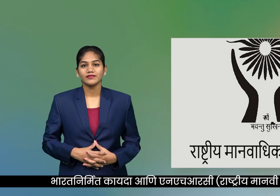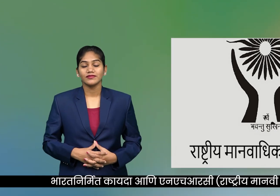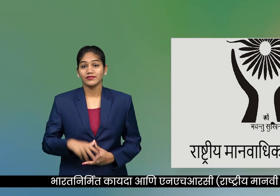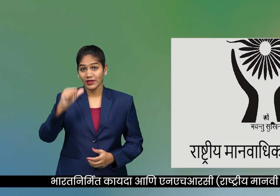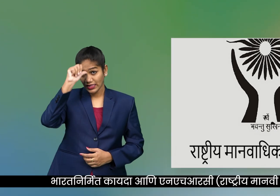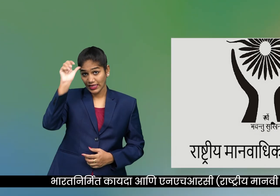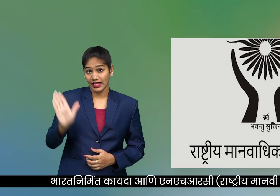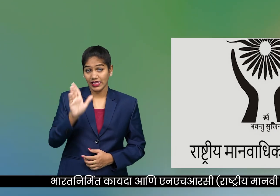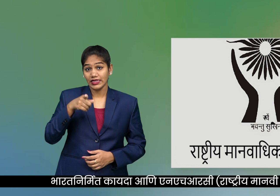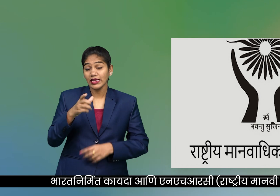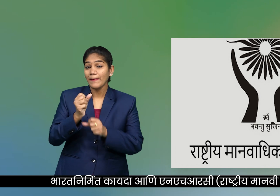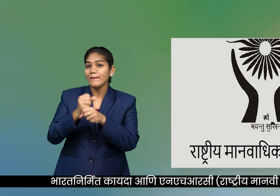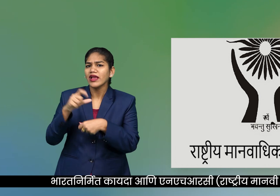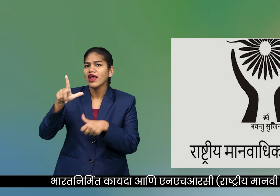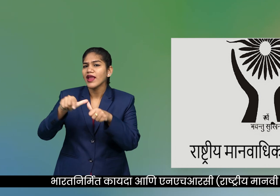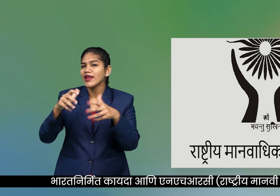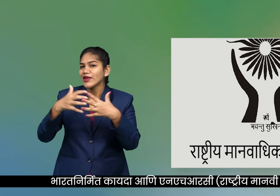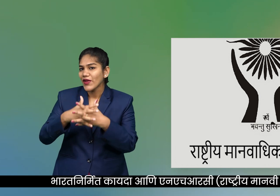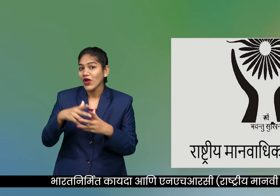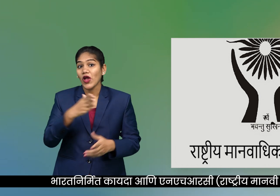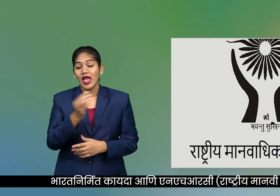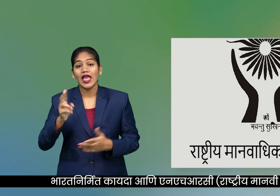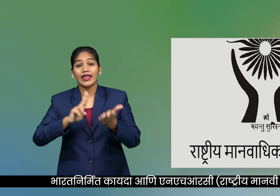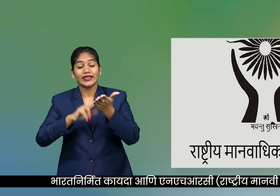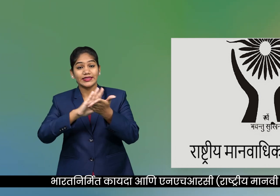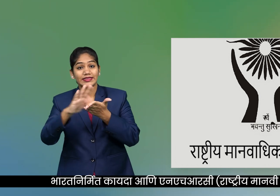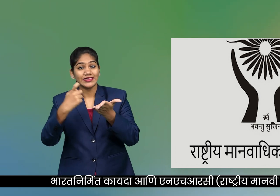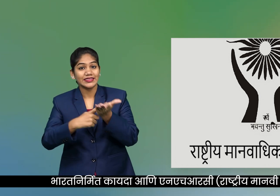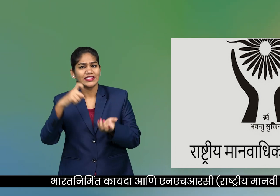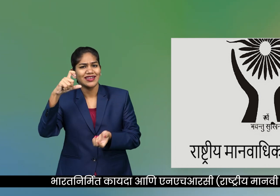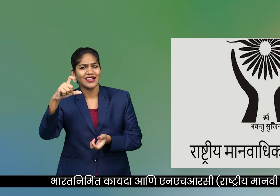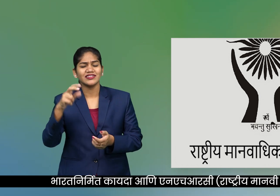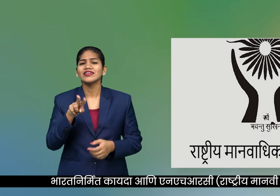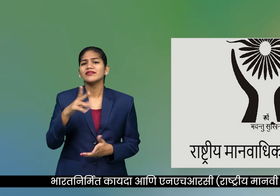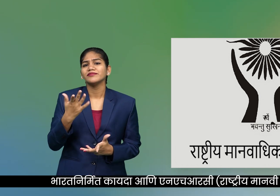भारत निर्मित कायदा आणि NHRC राष्ट्रीय मानवी हक्क आयोग